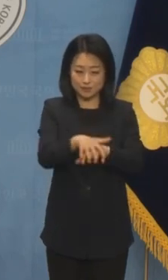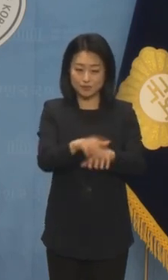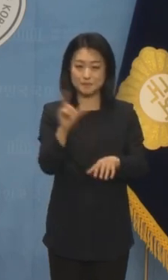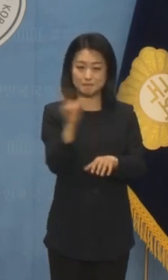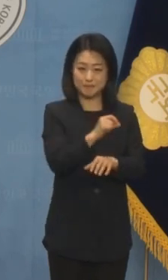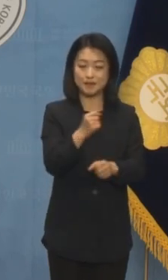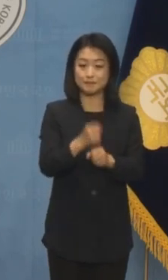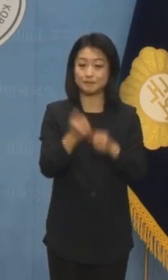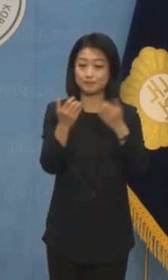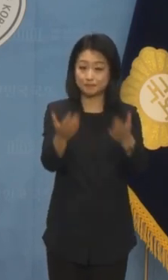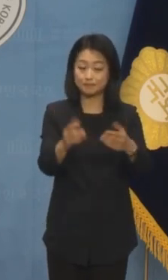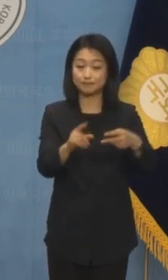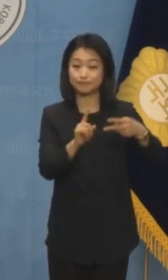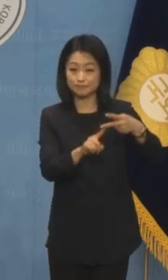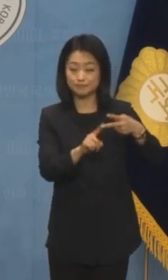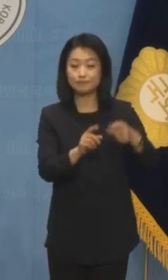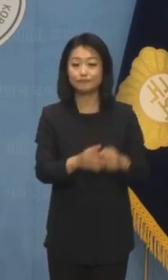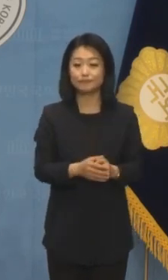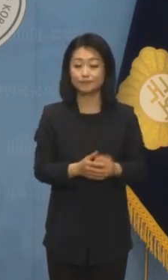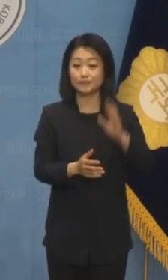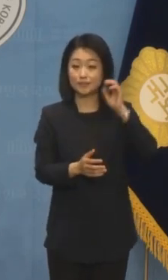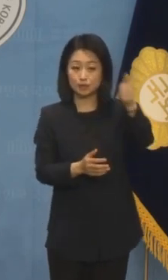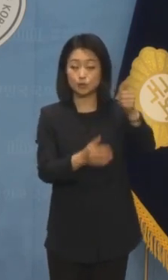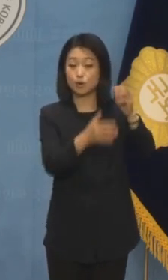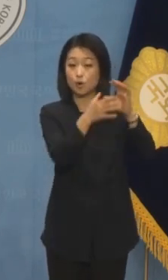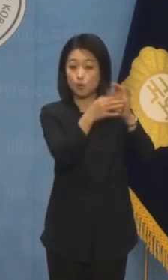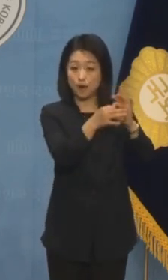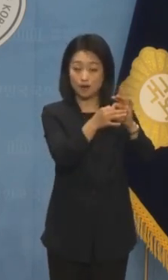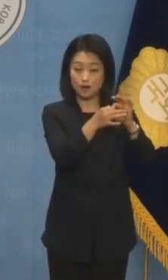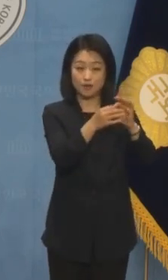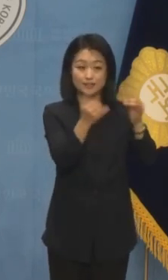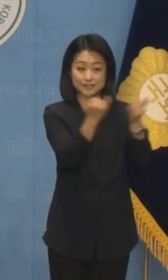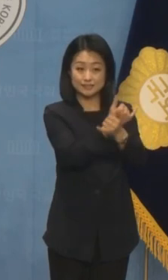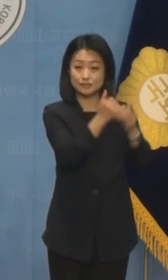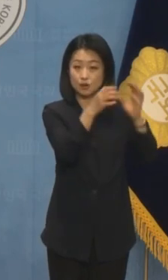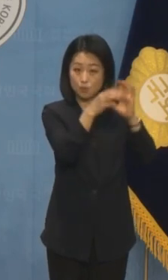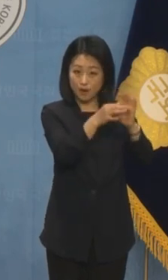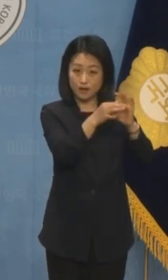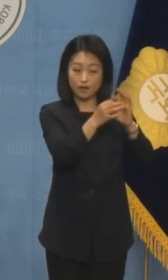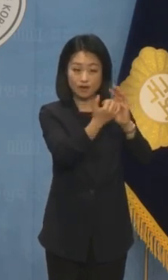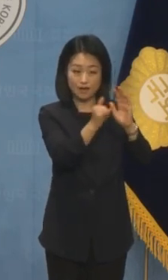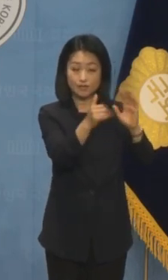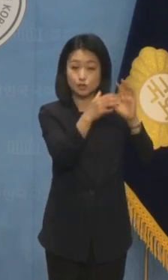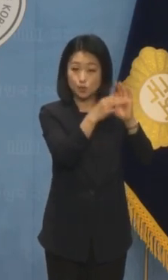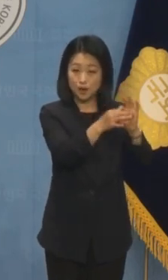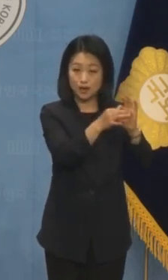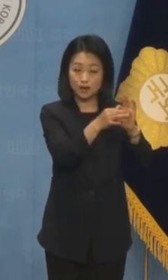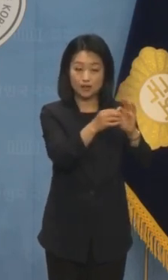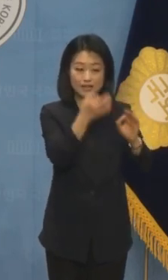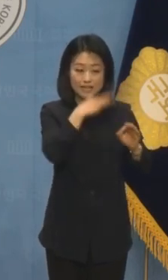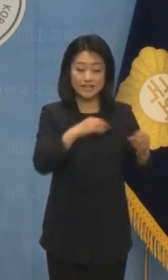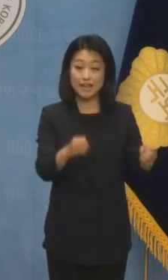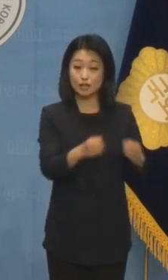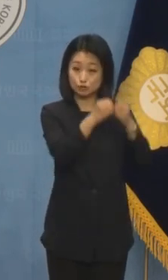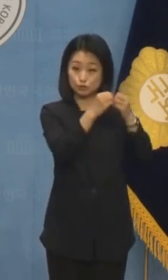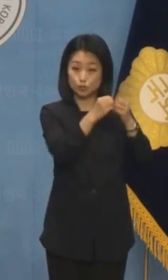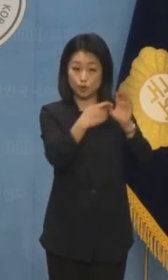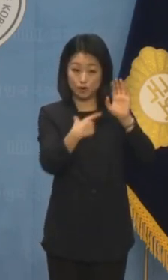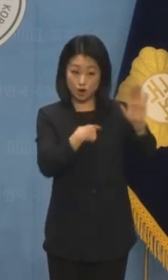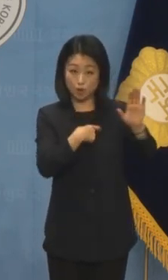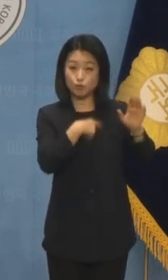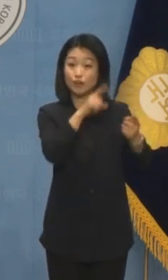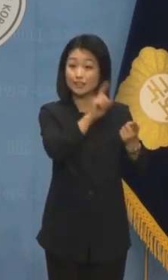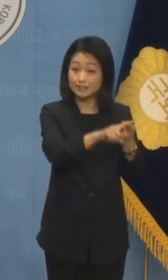하나, 대통령의 본인, 가족, 측근이 관련된 이해 충돌 사안에 대한 거부권 행사 제한을